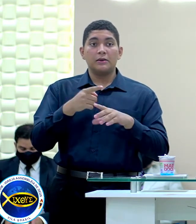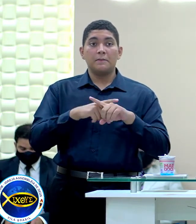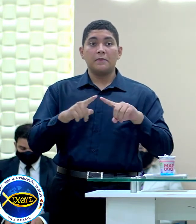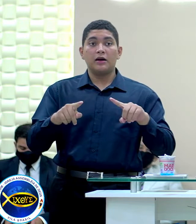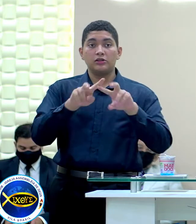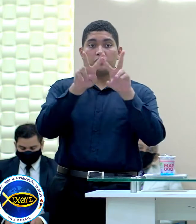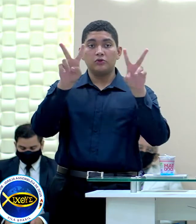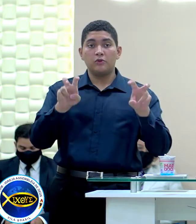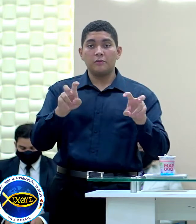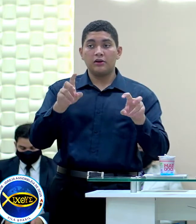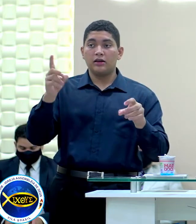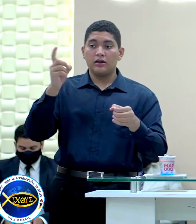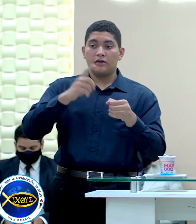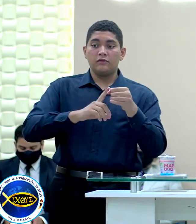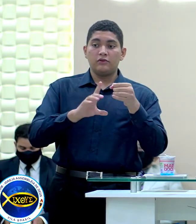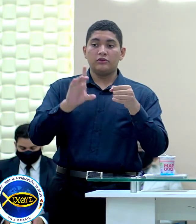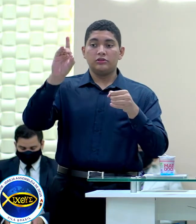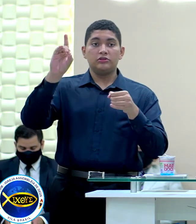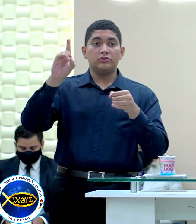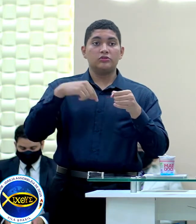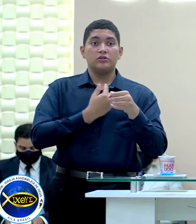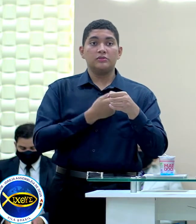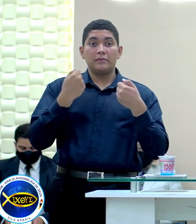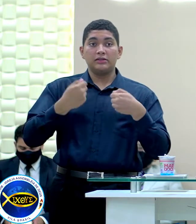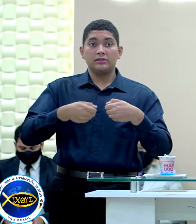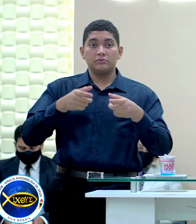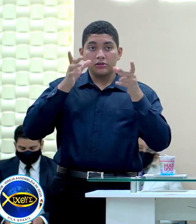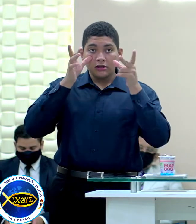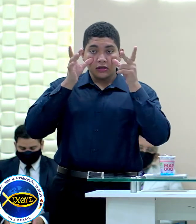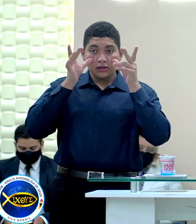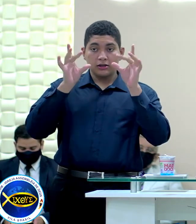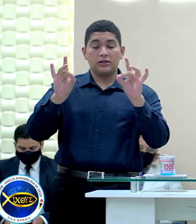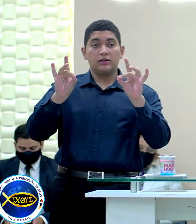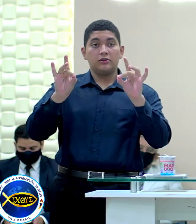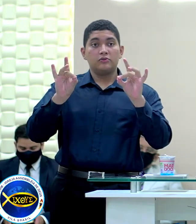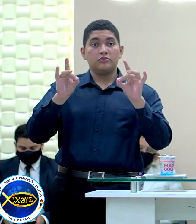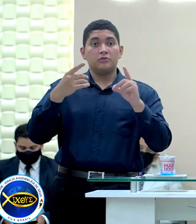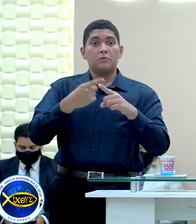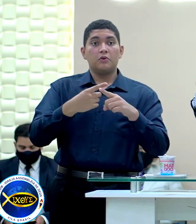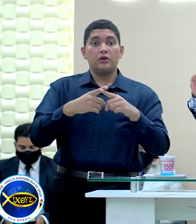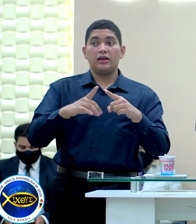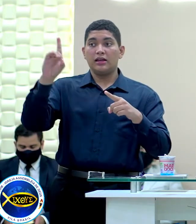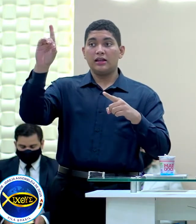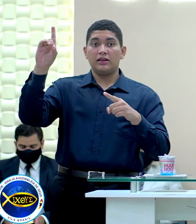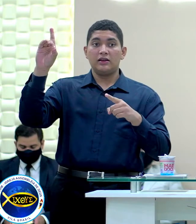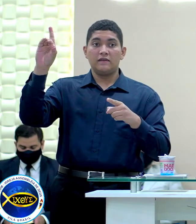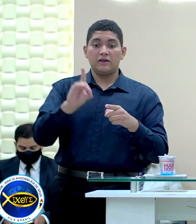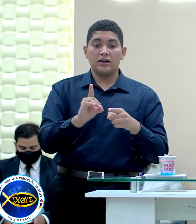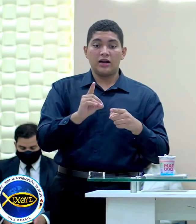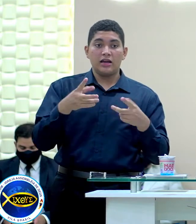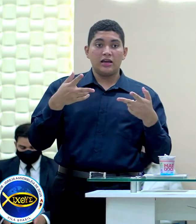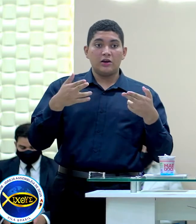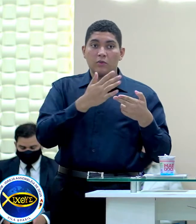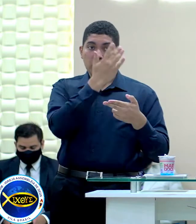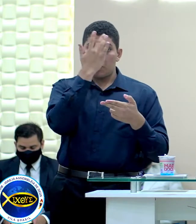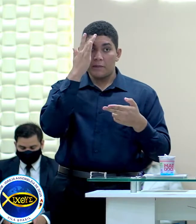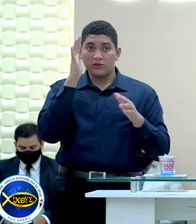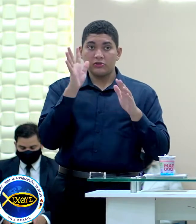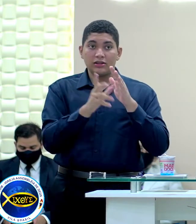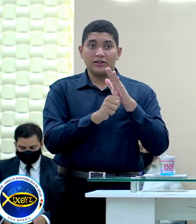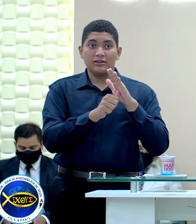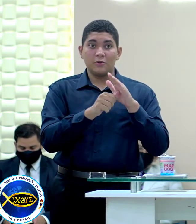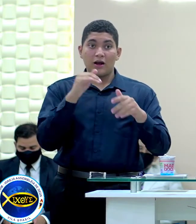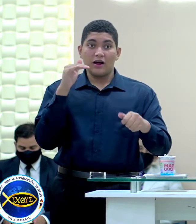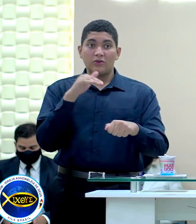Jesus, precisávamos estar atentos, alertas, porque Ele viria como um ladrão de noite, uma hora em que nós